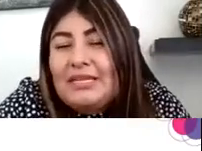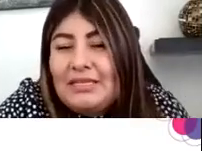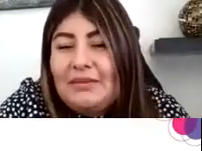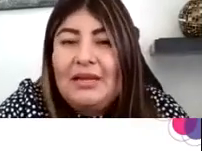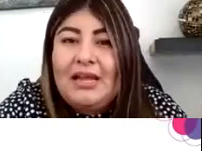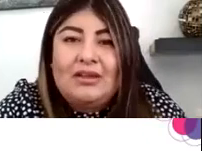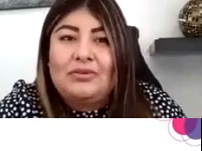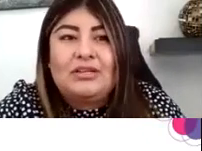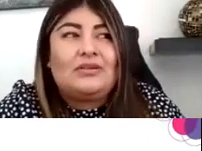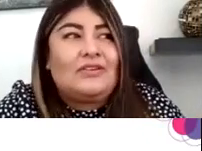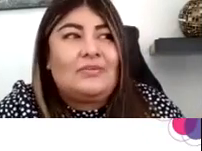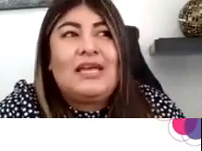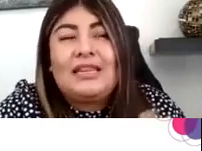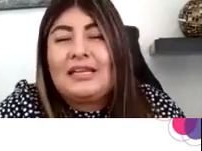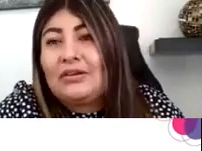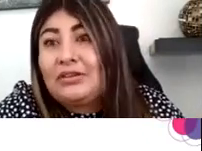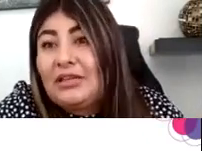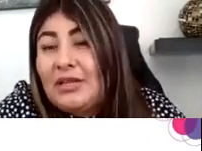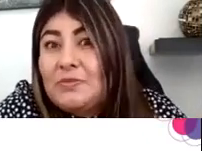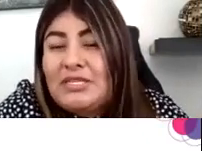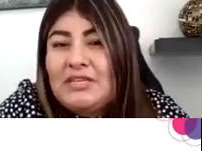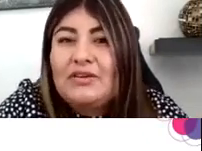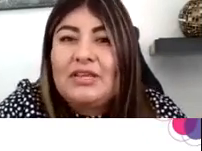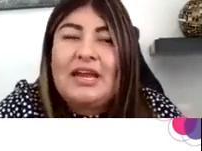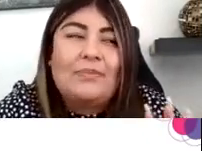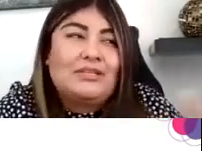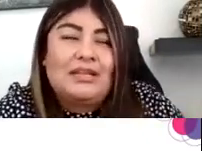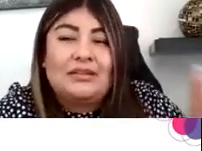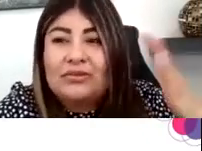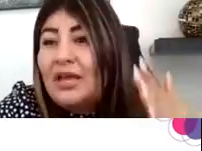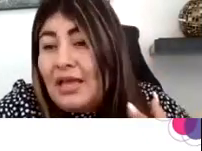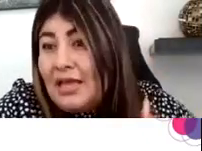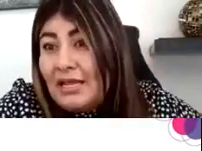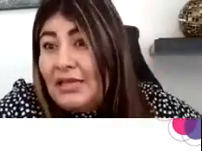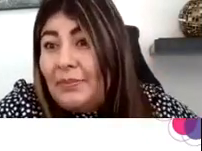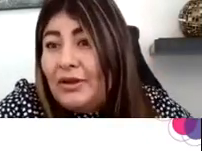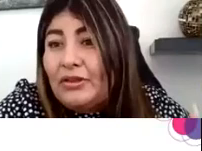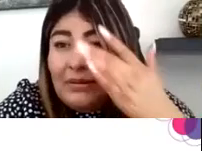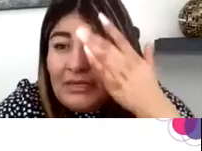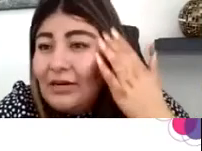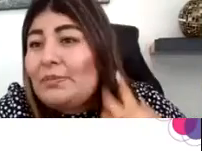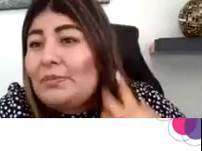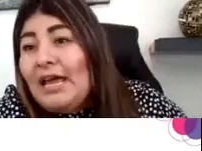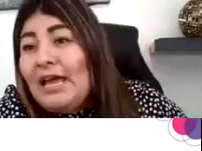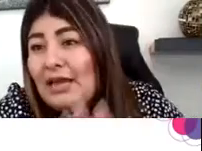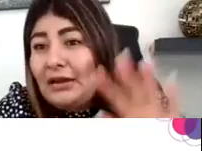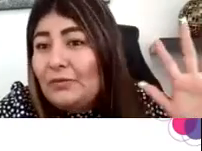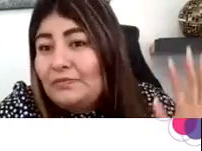tema, no tienen una enfermedad que tenga un tratamiento específico y diga, pues en tal periodo te vas a recuperar y ya no vas a